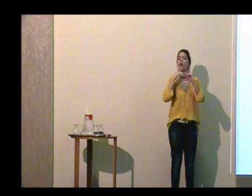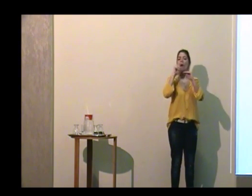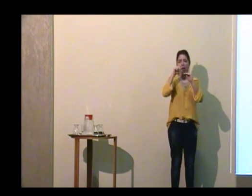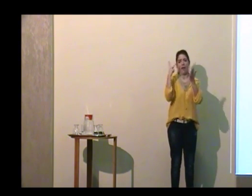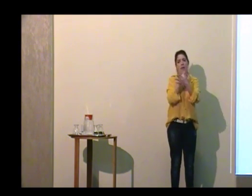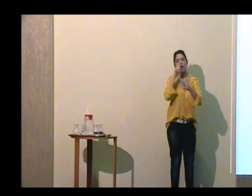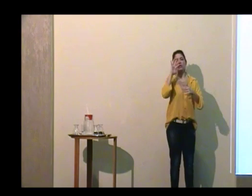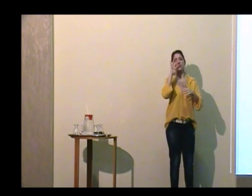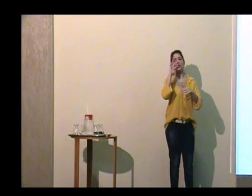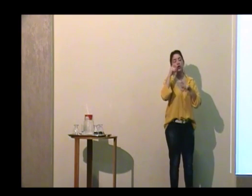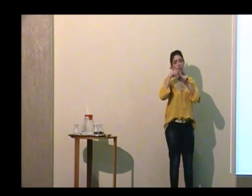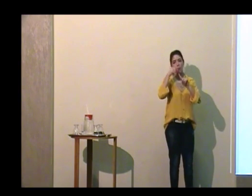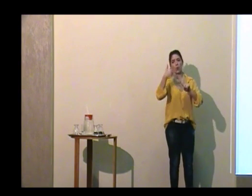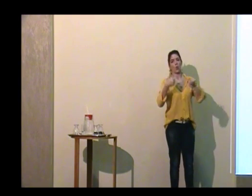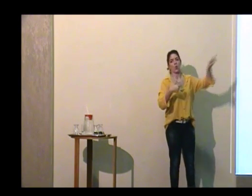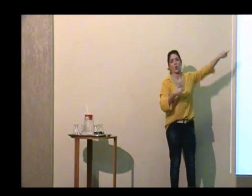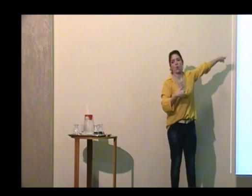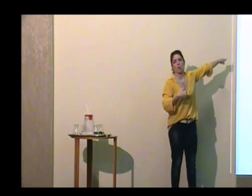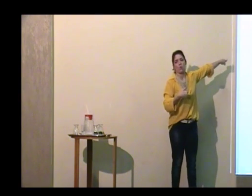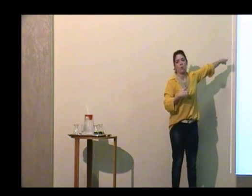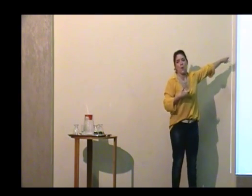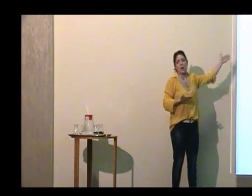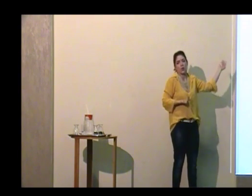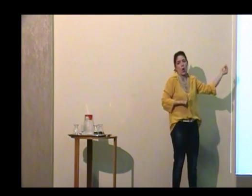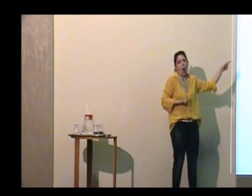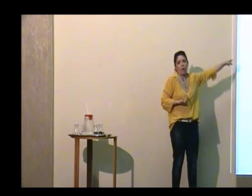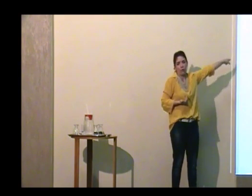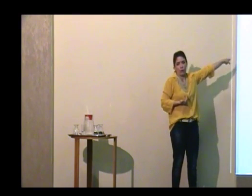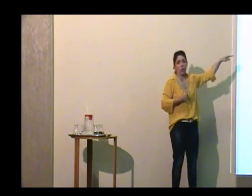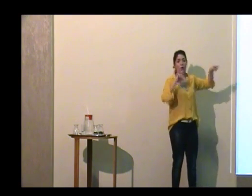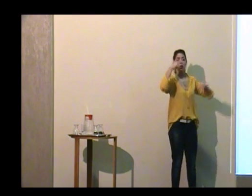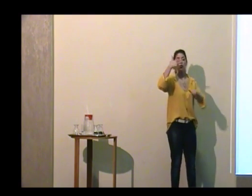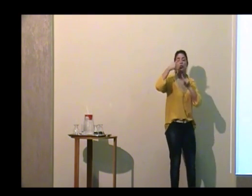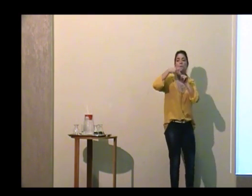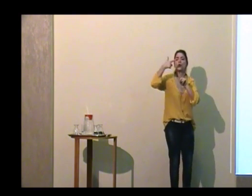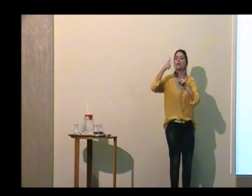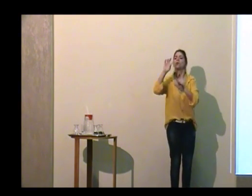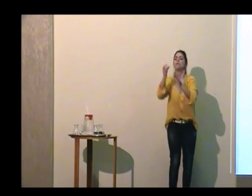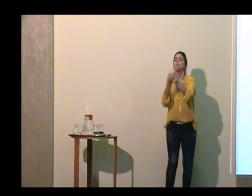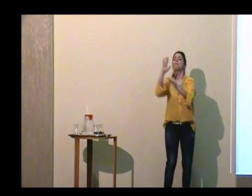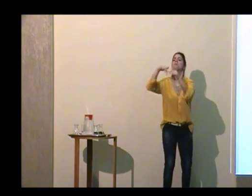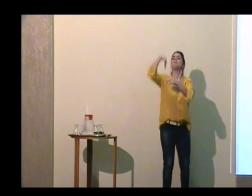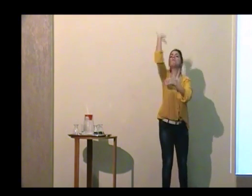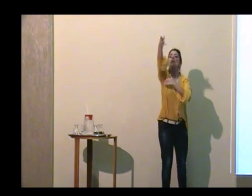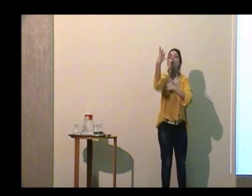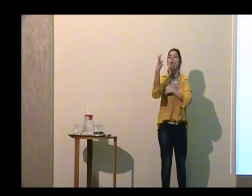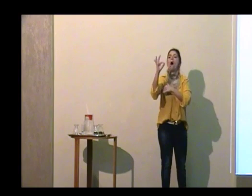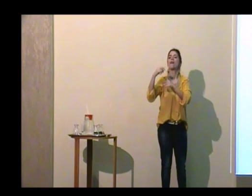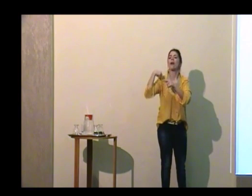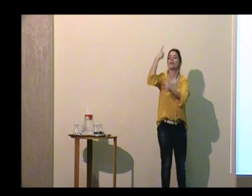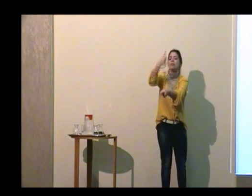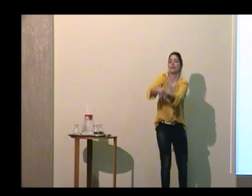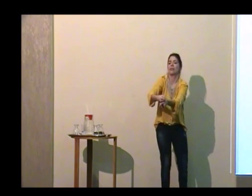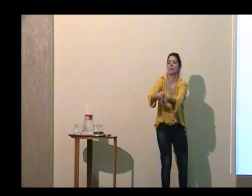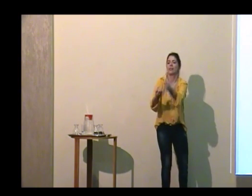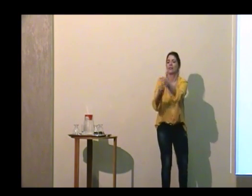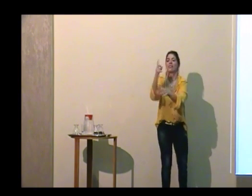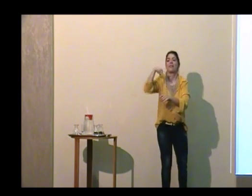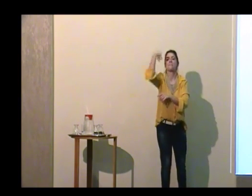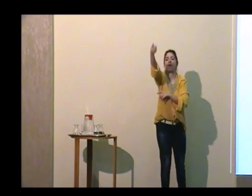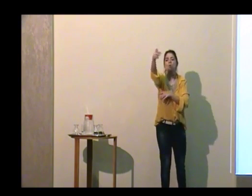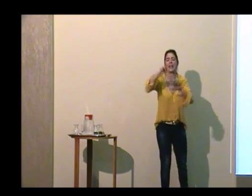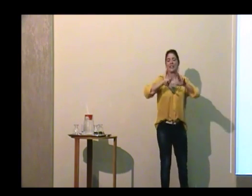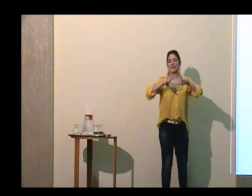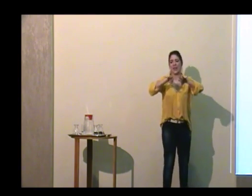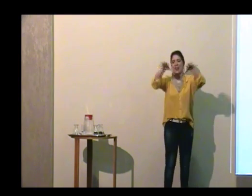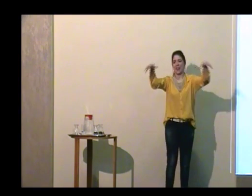Mulheres acima de 25 anos podem desenvolver o diabetes tipo 1. O tipo 2